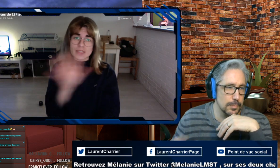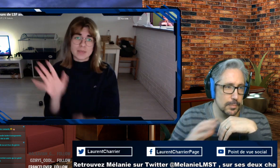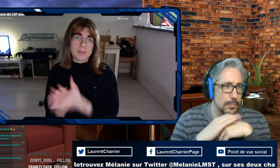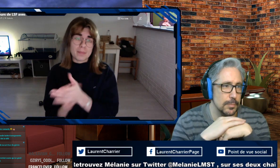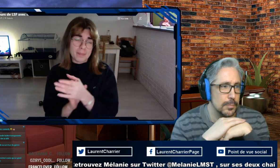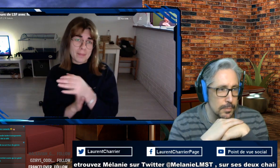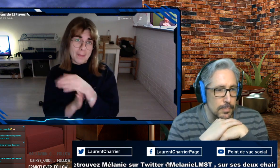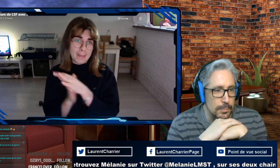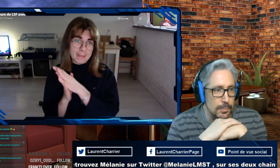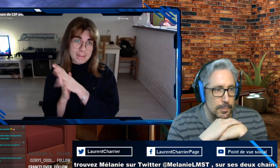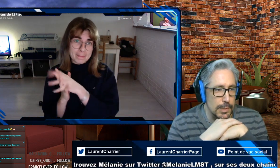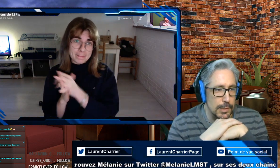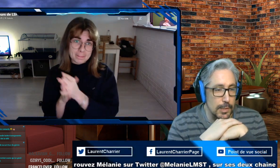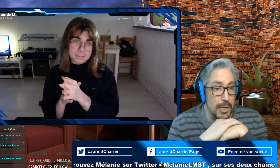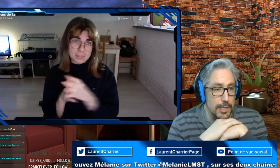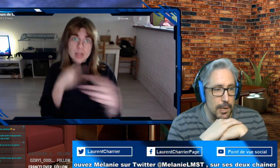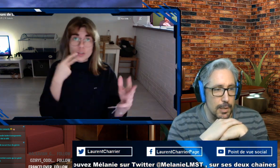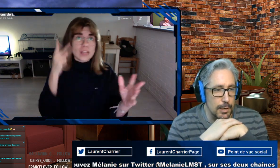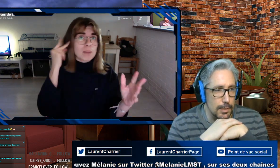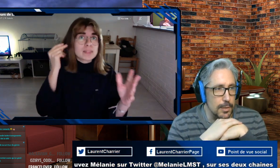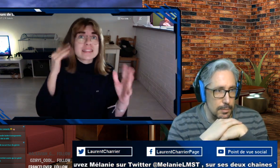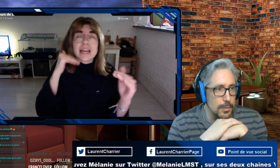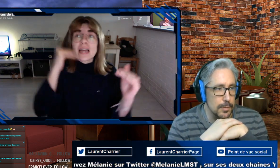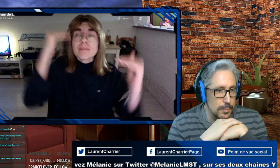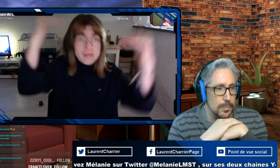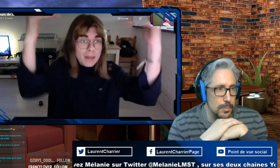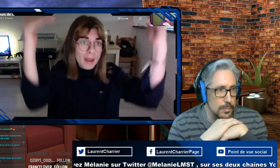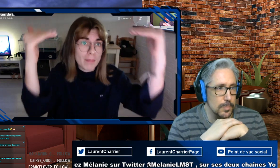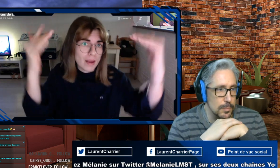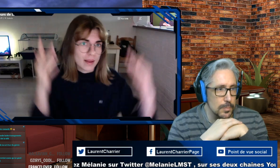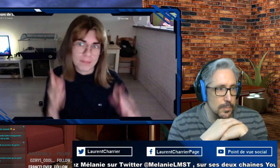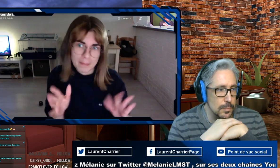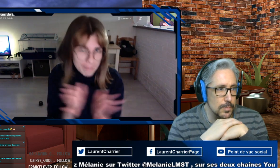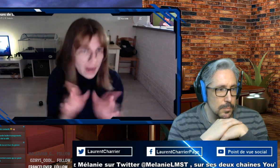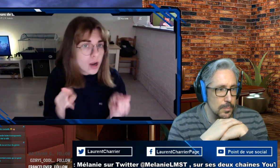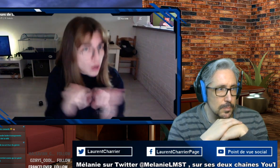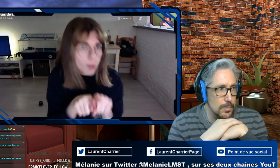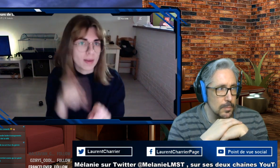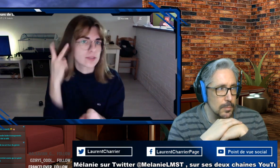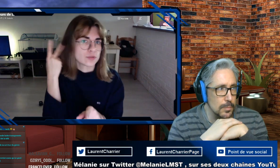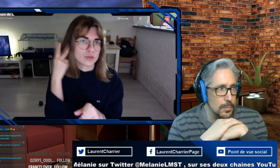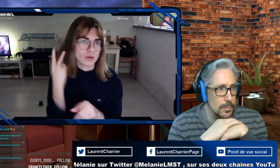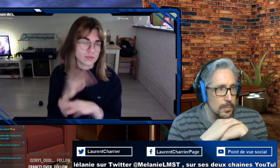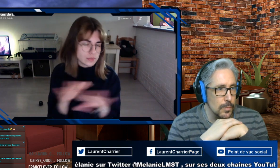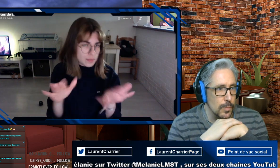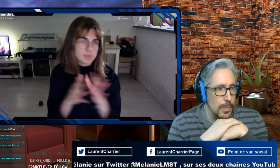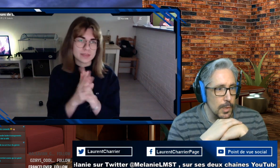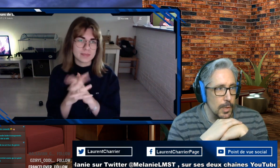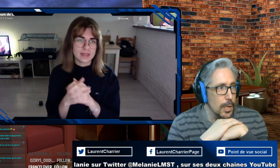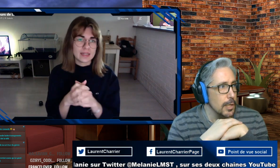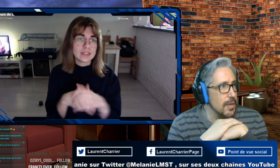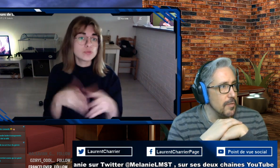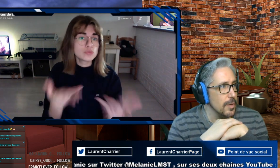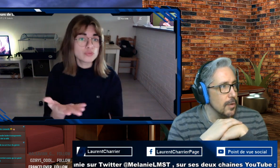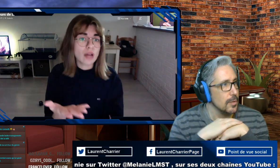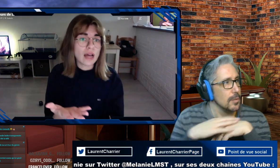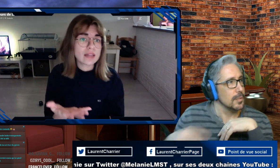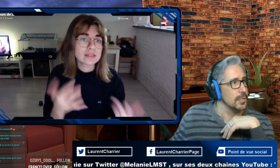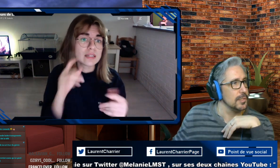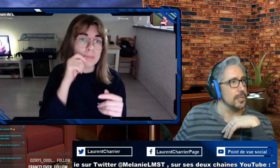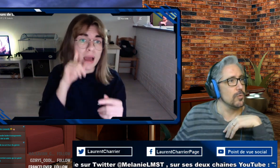n'est pas possible. C'est ça, bah, il entendra très bien même, mais pas comme un entendant. Ce n'est pas possible. Il y